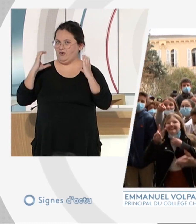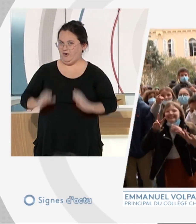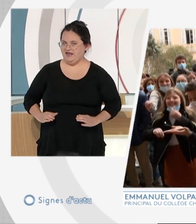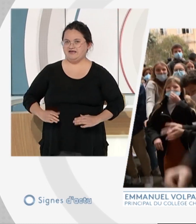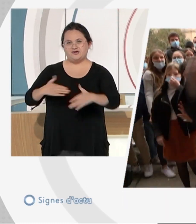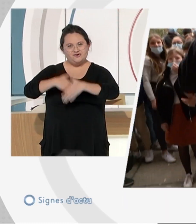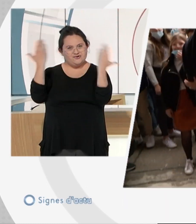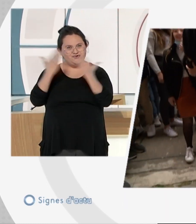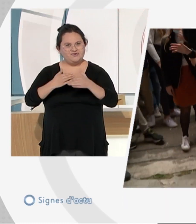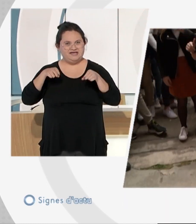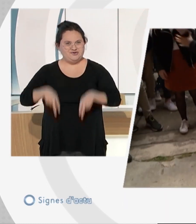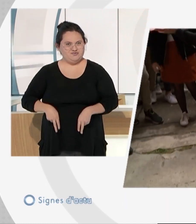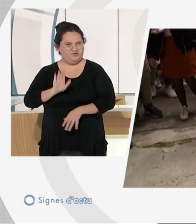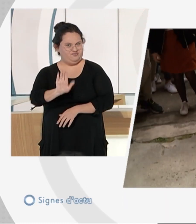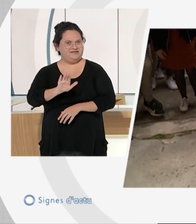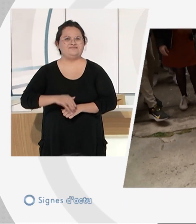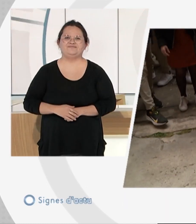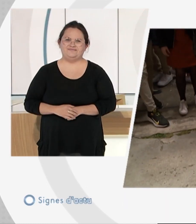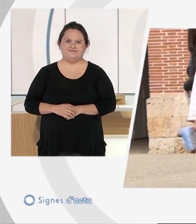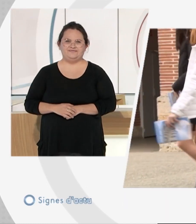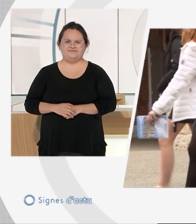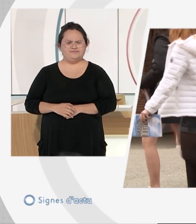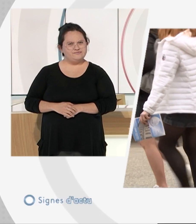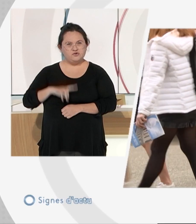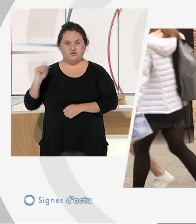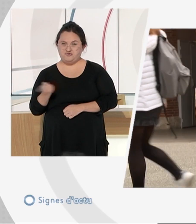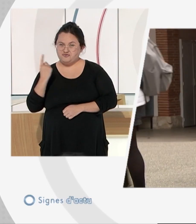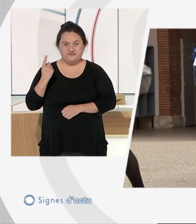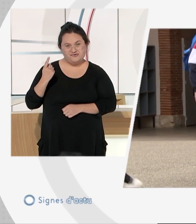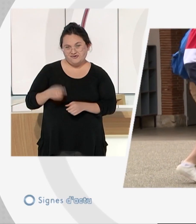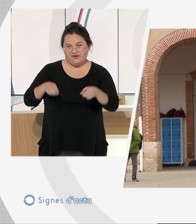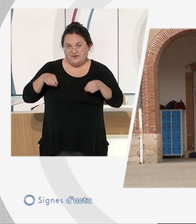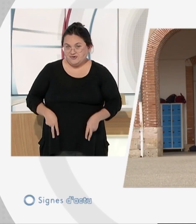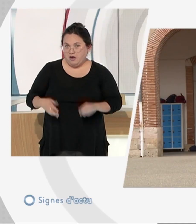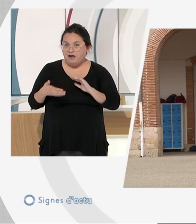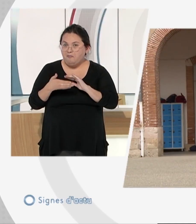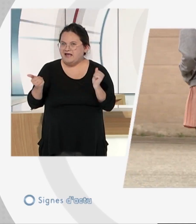journée de la jupe. Tous en jupe, ou presque.